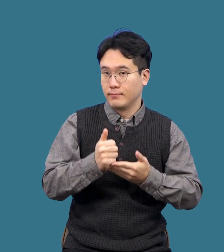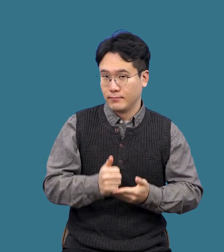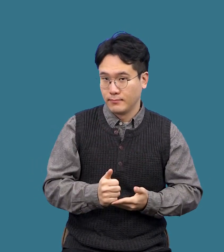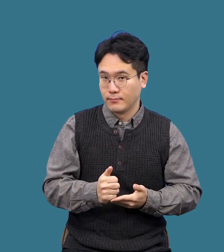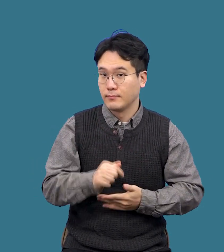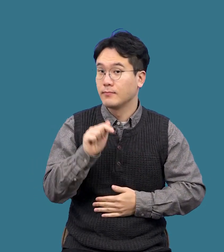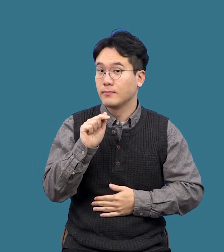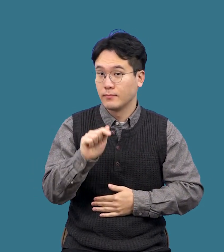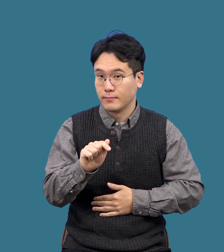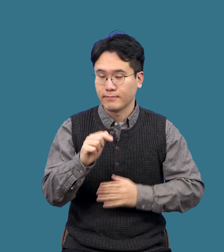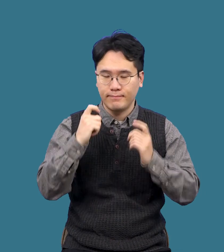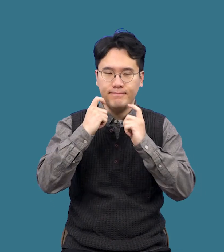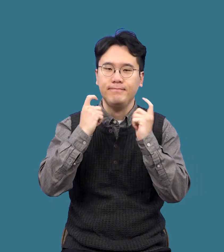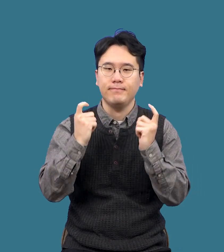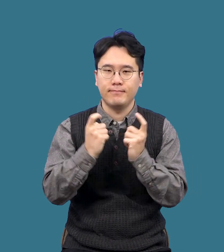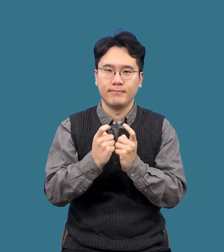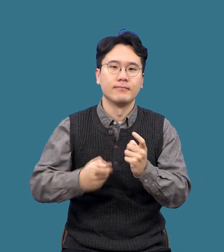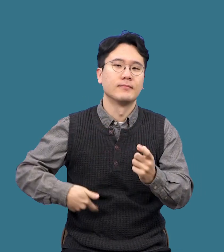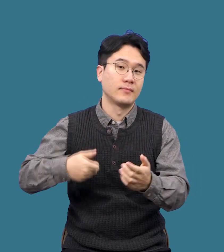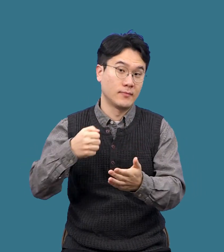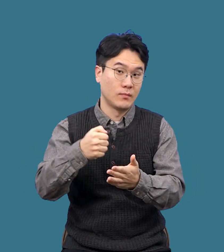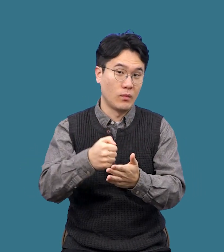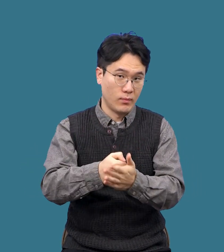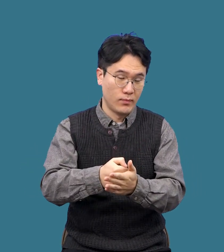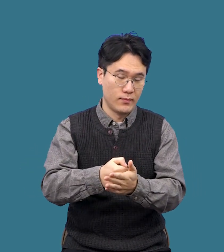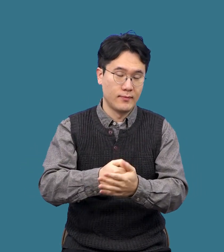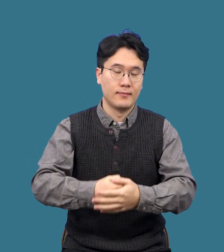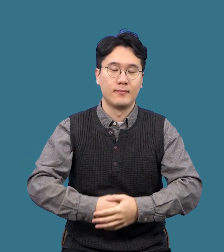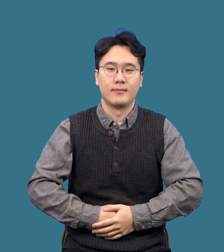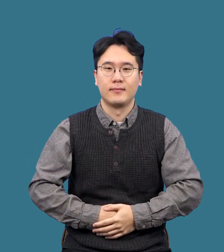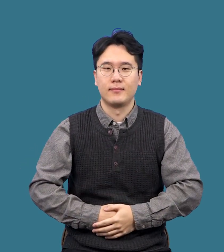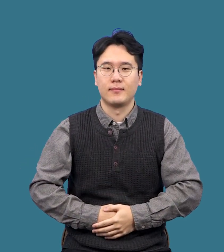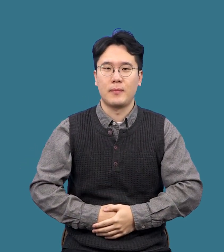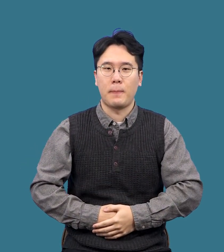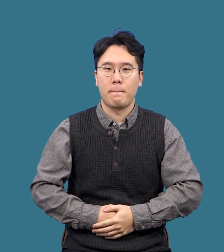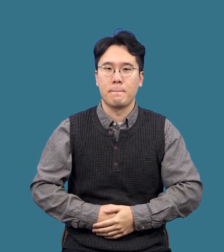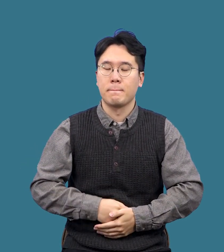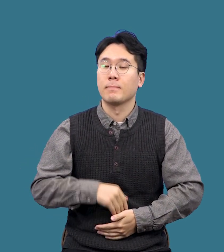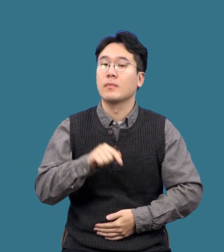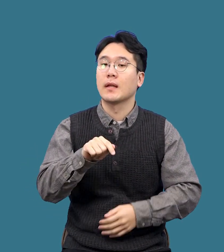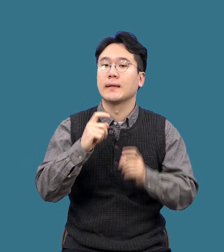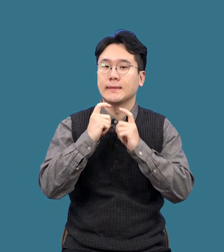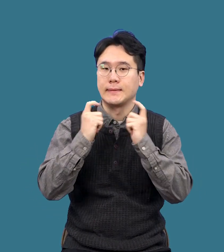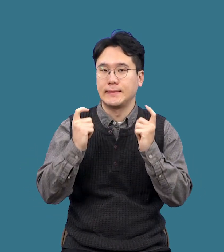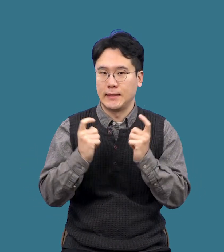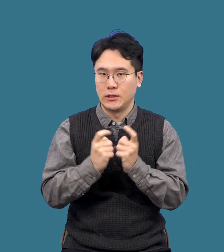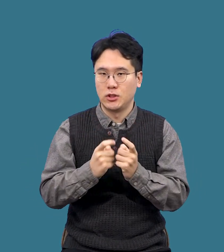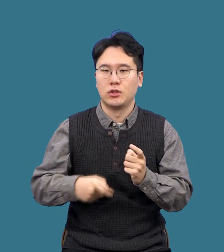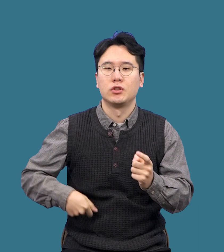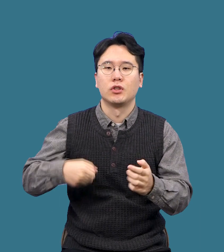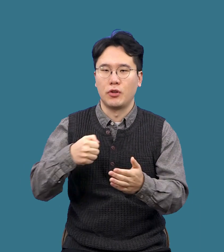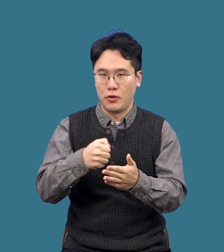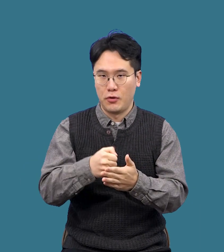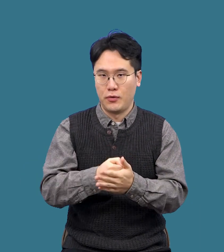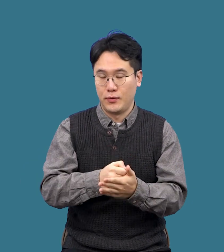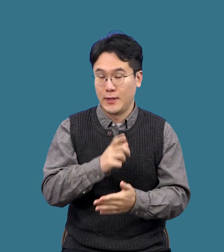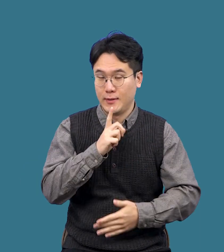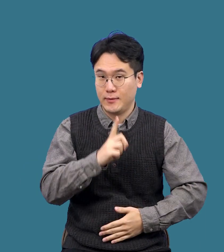개인적 결단이라고 할 수가 있습니다. 개인적인 결단, 우리가 퍼스널 디시전이라고